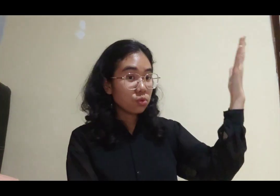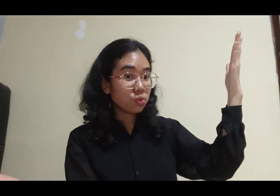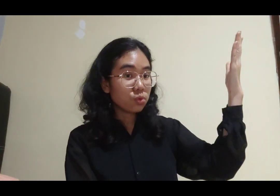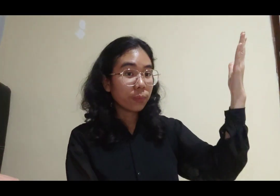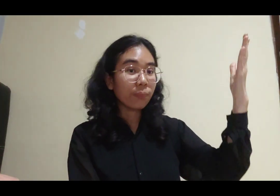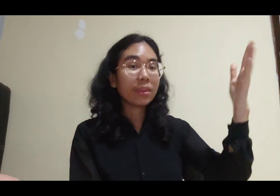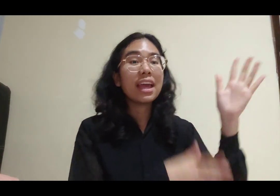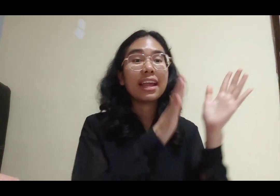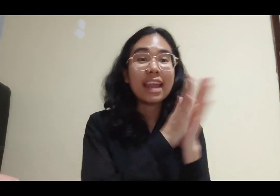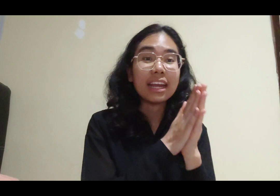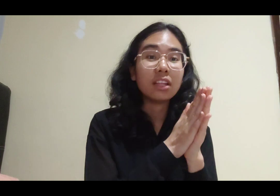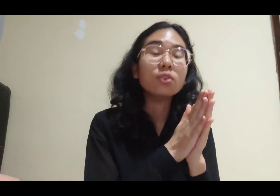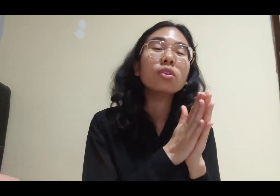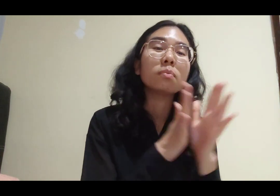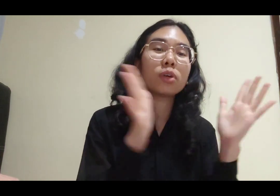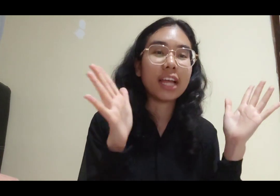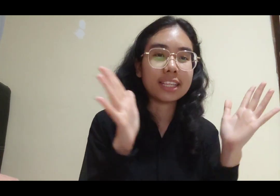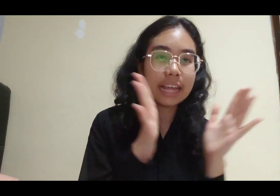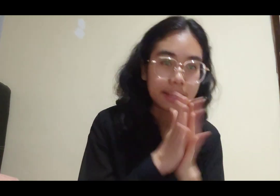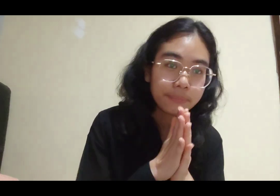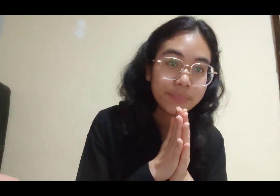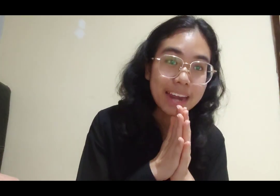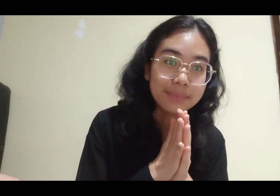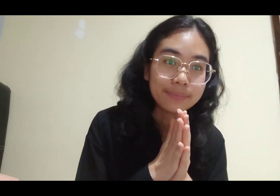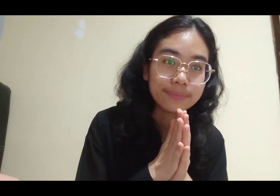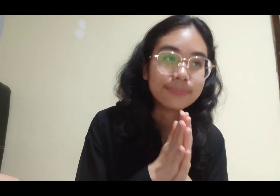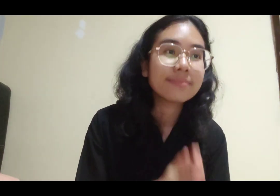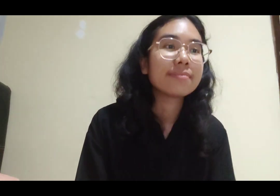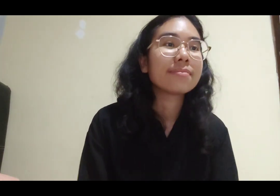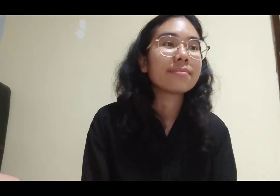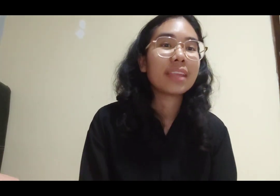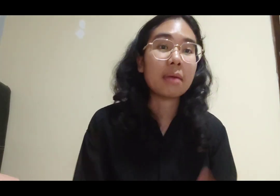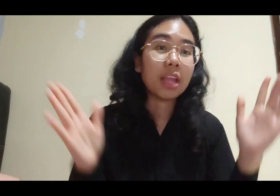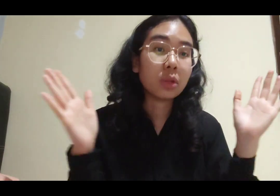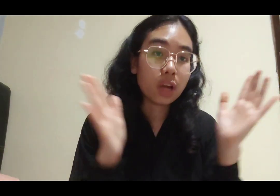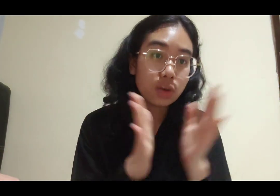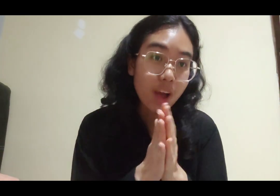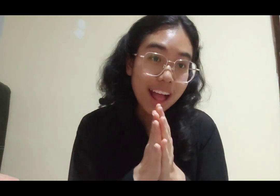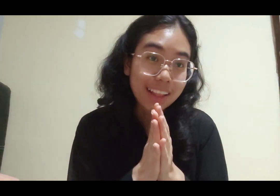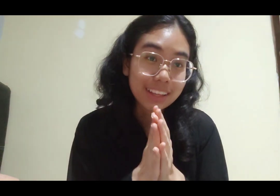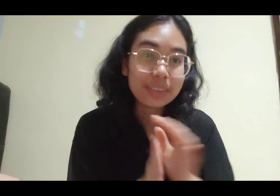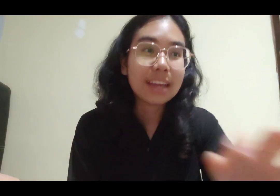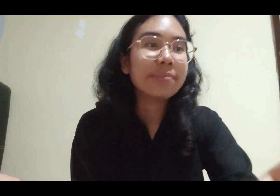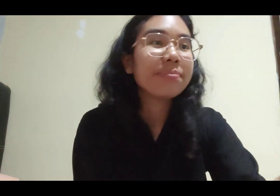tongkatmu. Dan itu tepuk tangan sekali. Dan kayak menyatukan 2 hal gitu. Dan